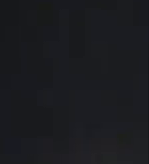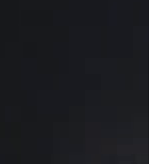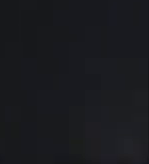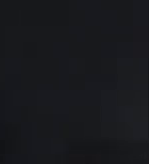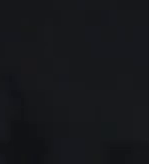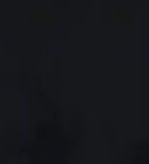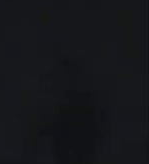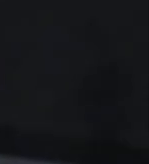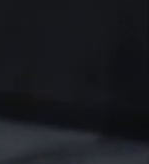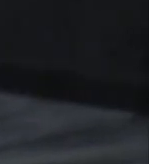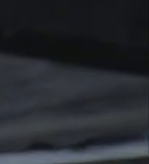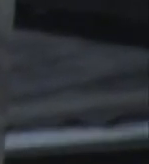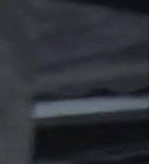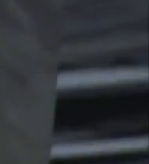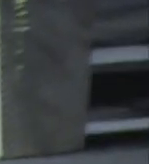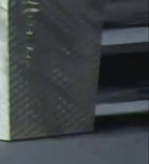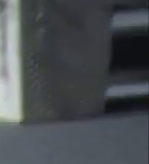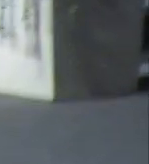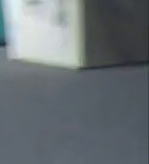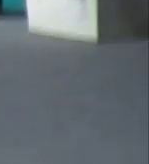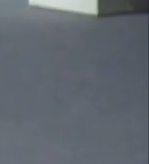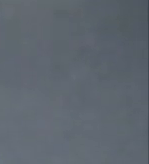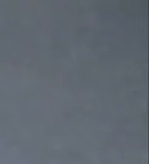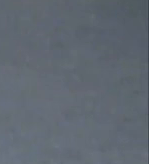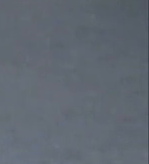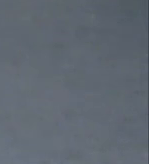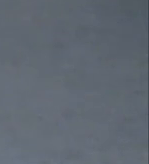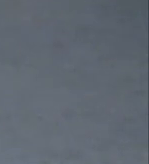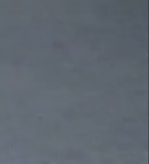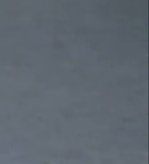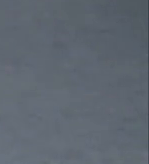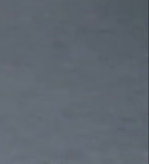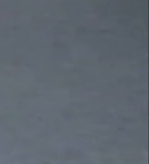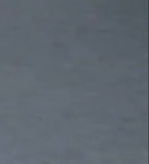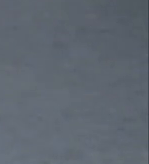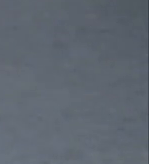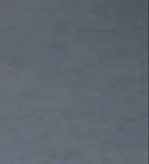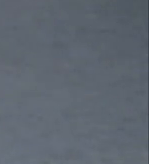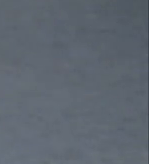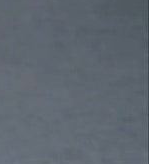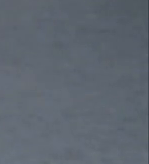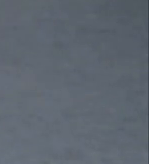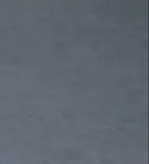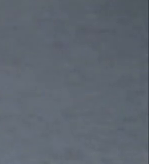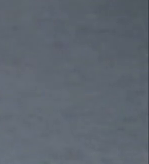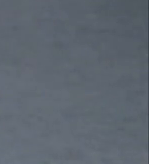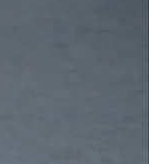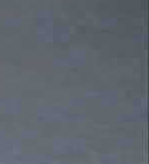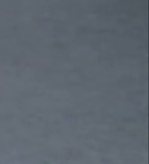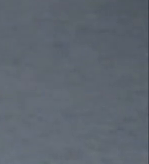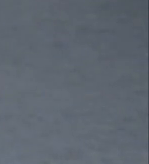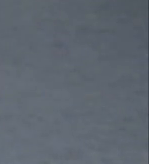a nuestros hijos a su altura aquí aquí hablamos a nuestros hijos así como para ponerle las